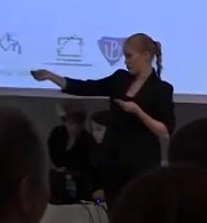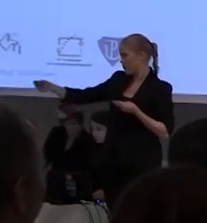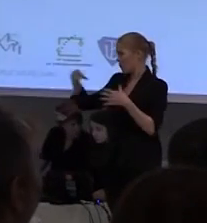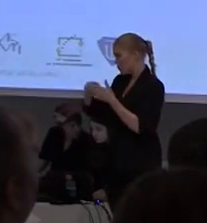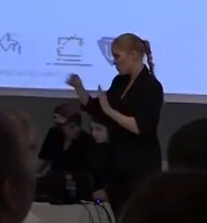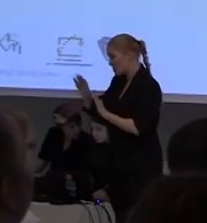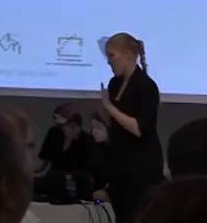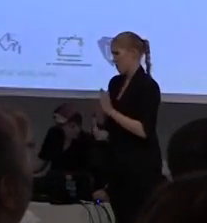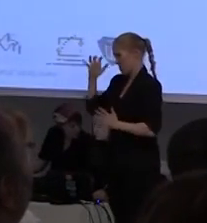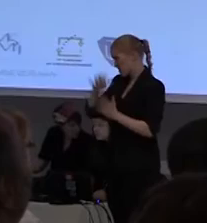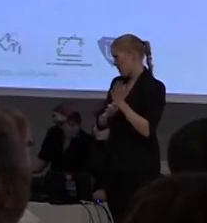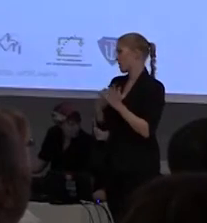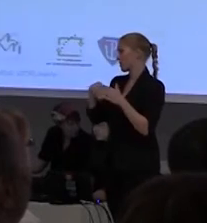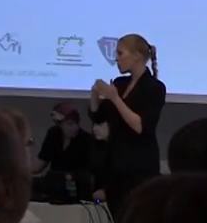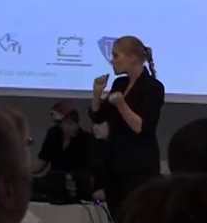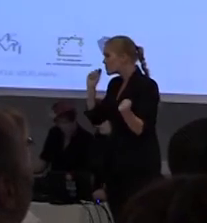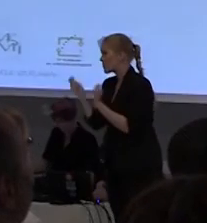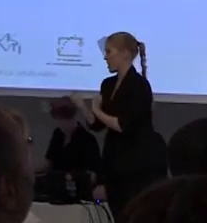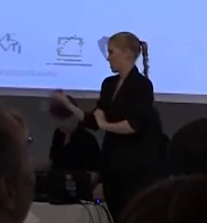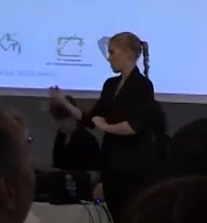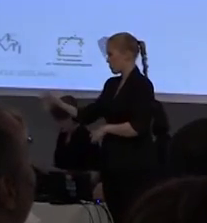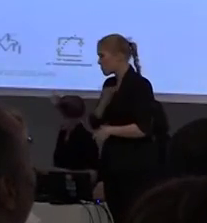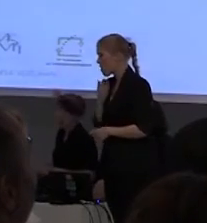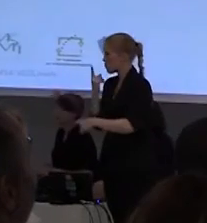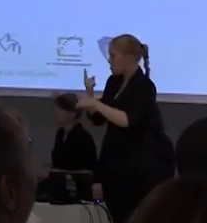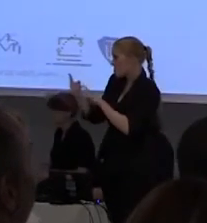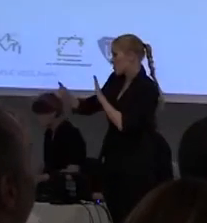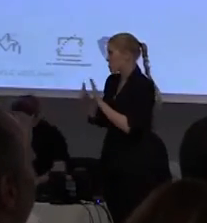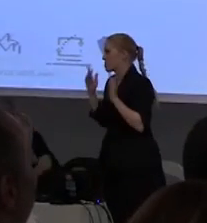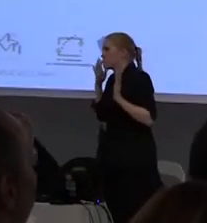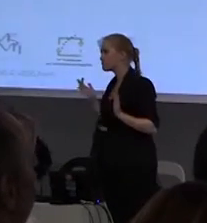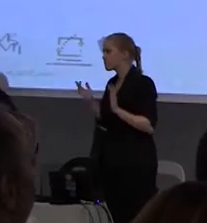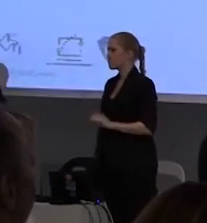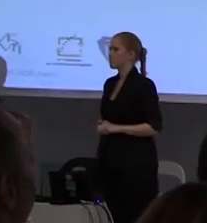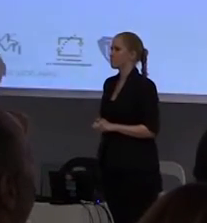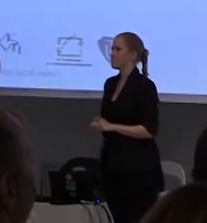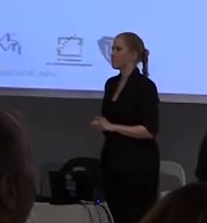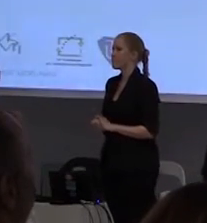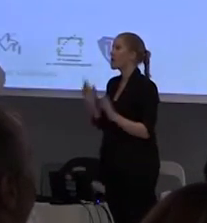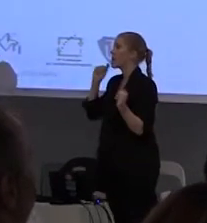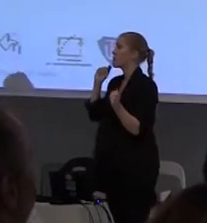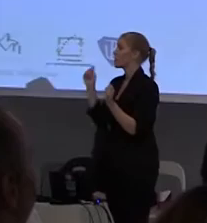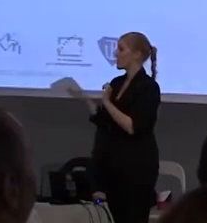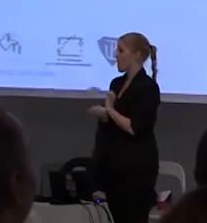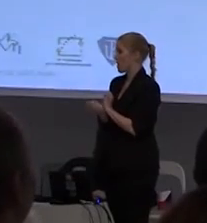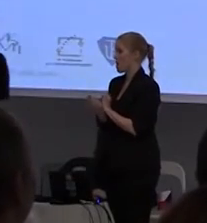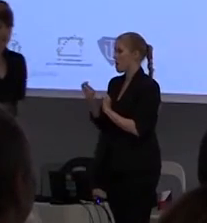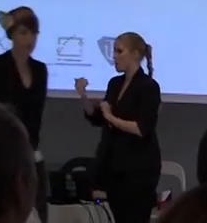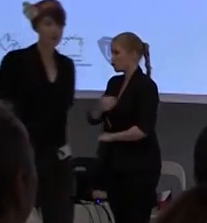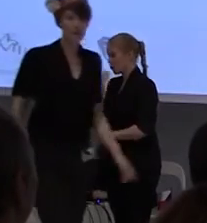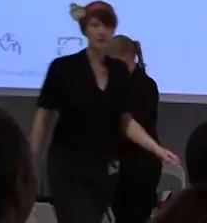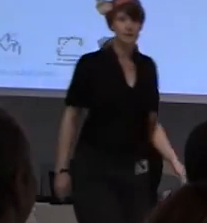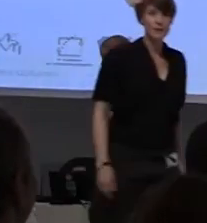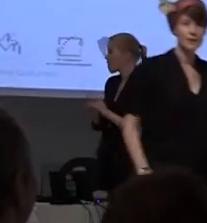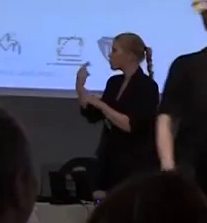a možná nastane. Proč k té změně došlo? Ono se to málo jaksi nějak